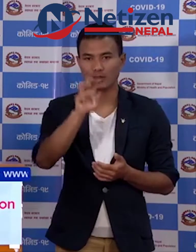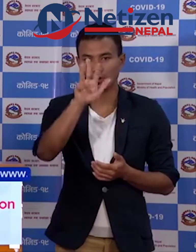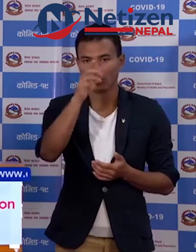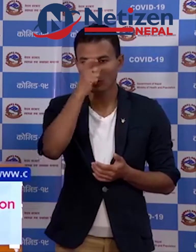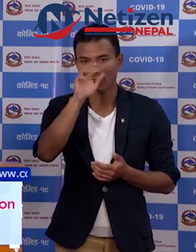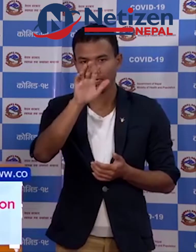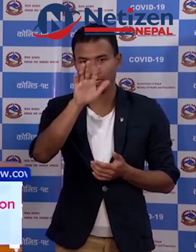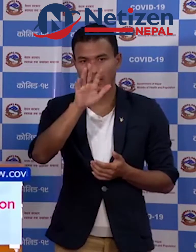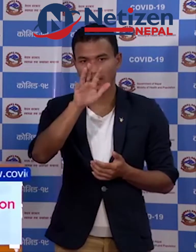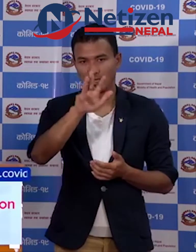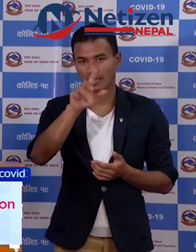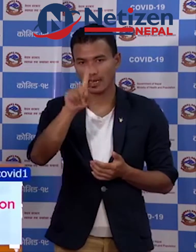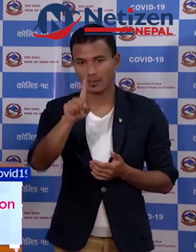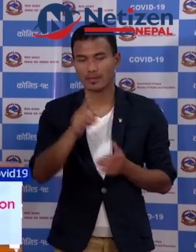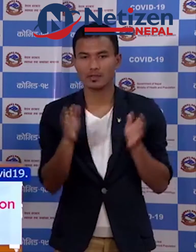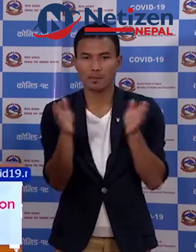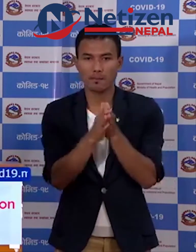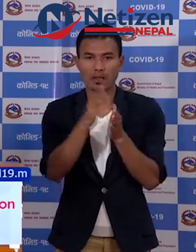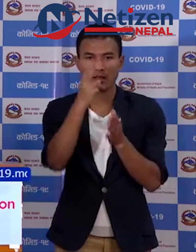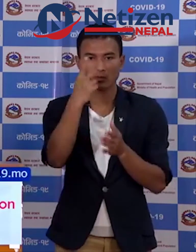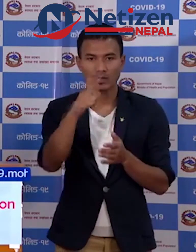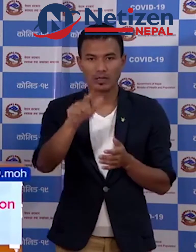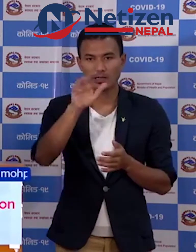1,56,991 गरी टोटल